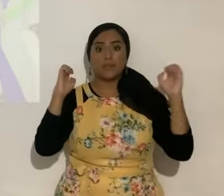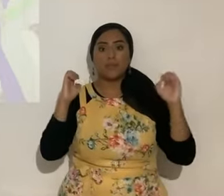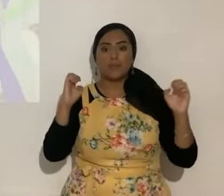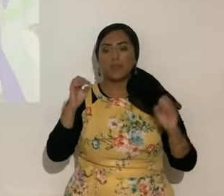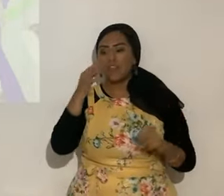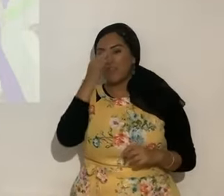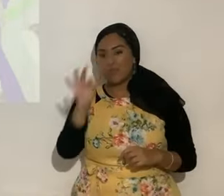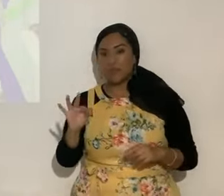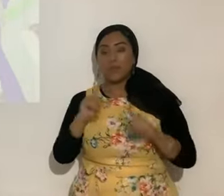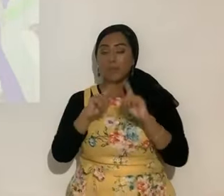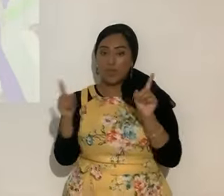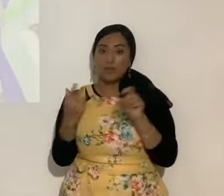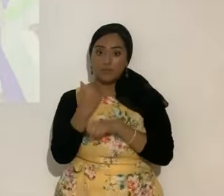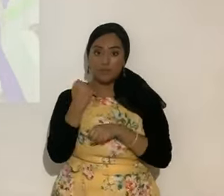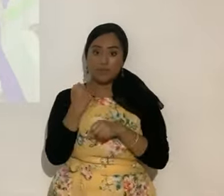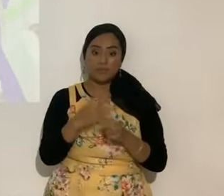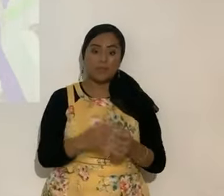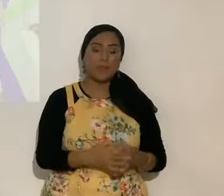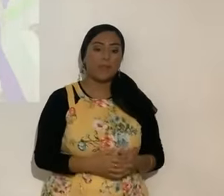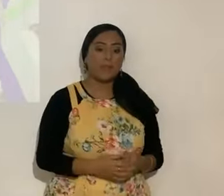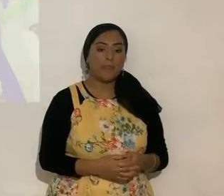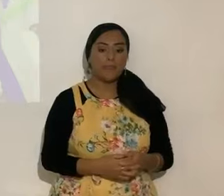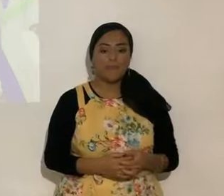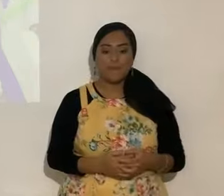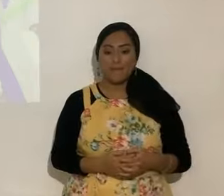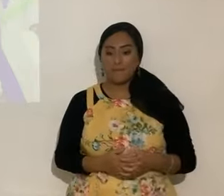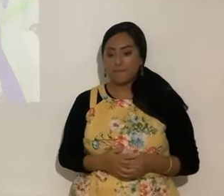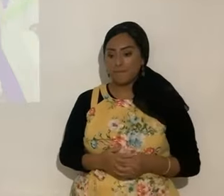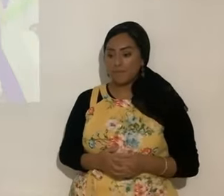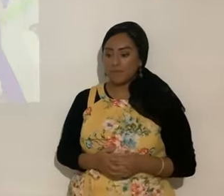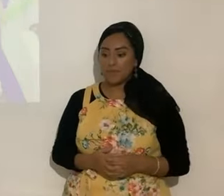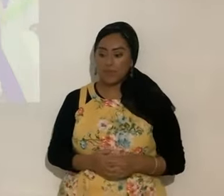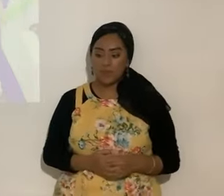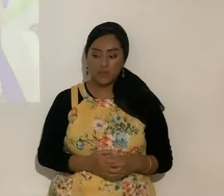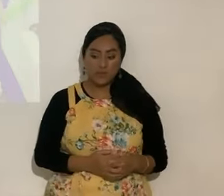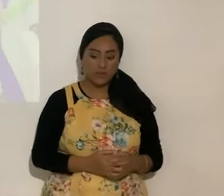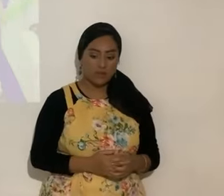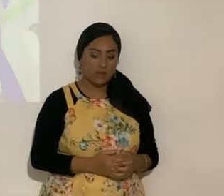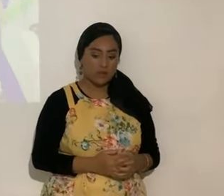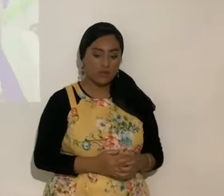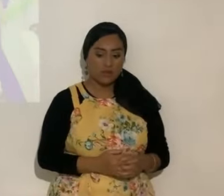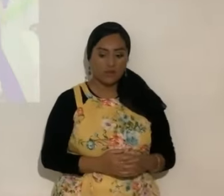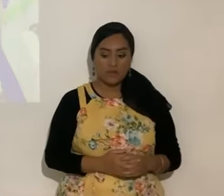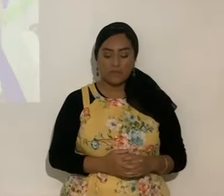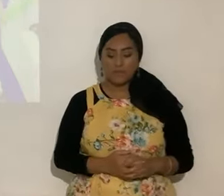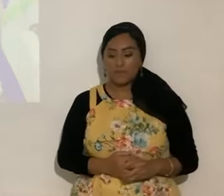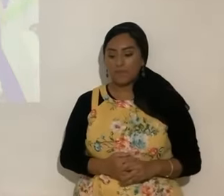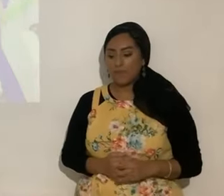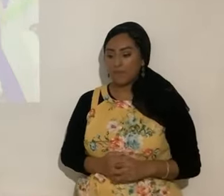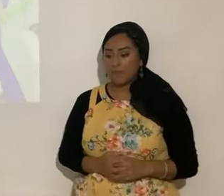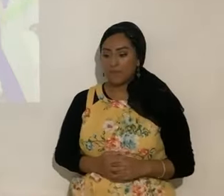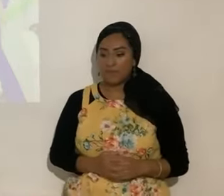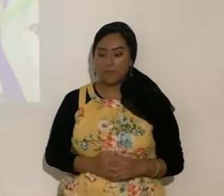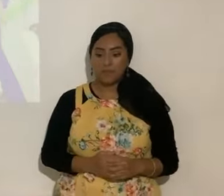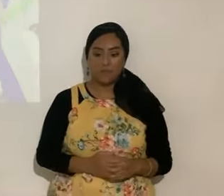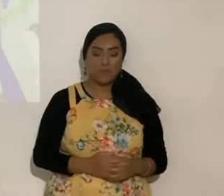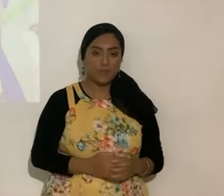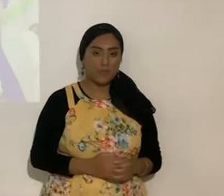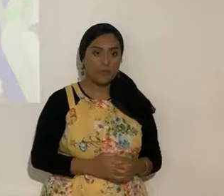aprovecha, pero se aprovecha, pero para poco, pero se aprovecha, nunca dijo que no, que no aprovechara, ahora,